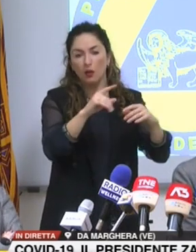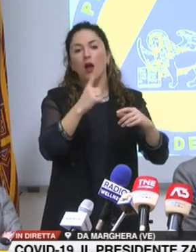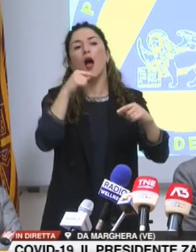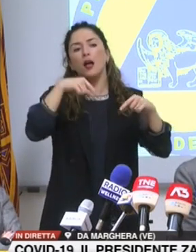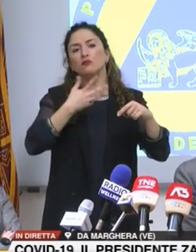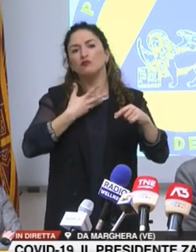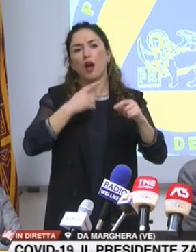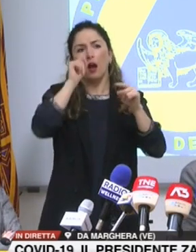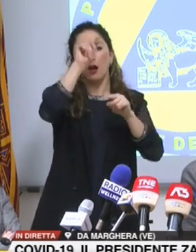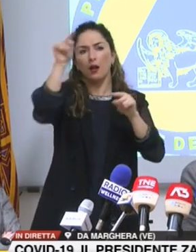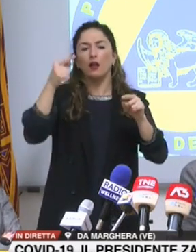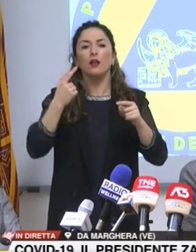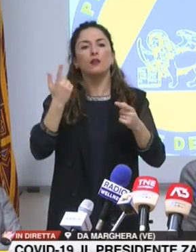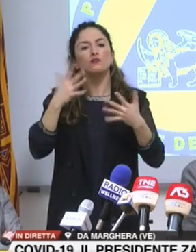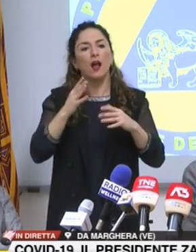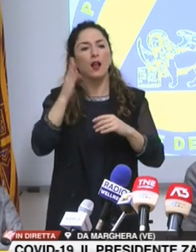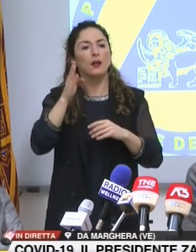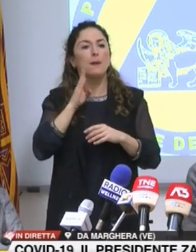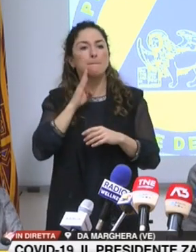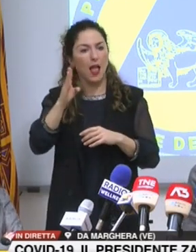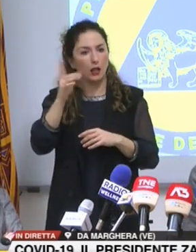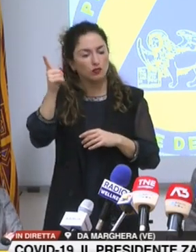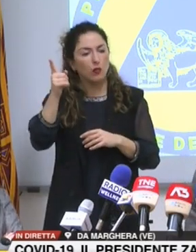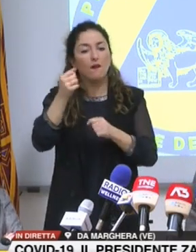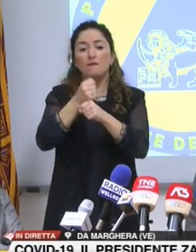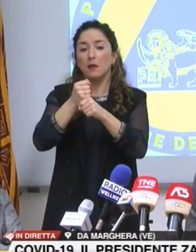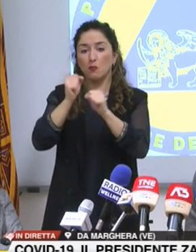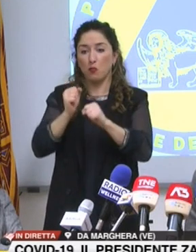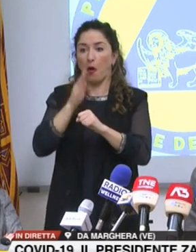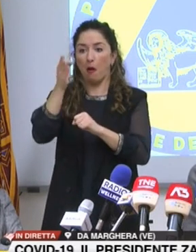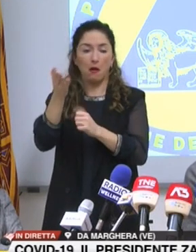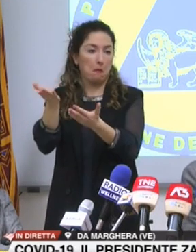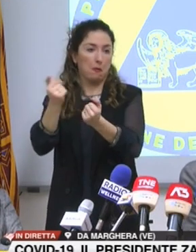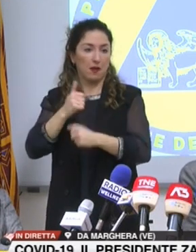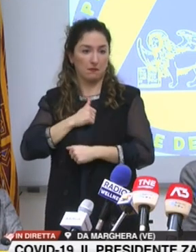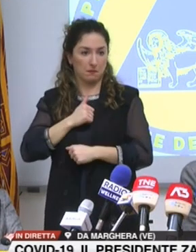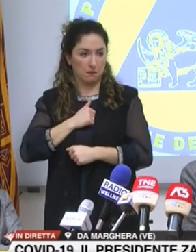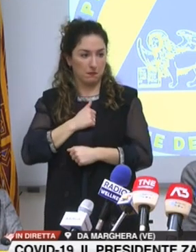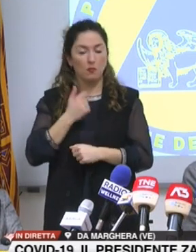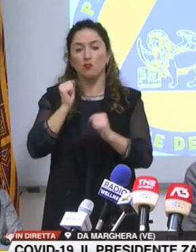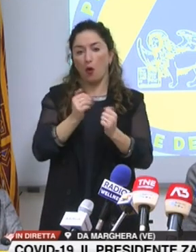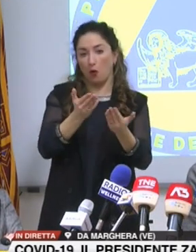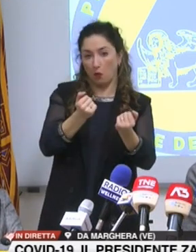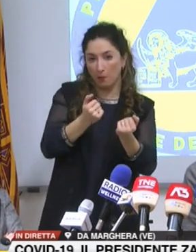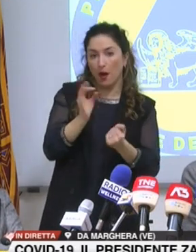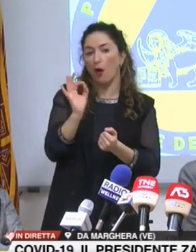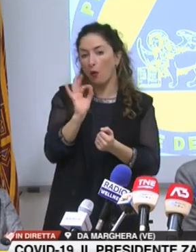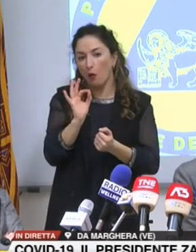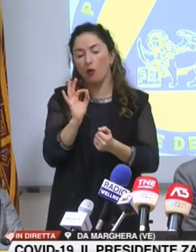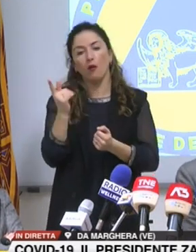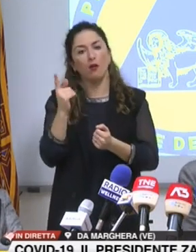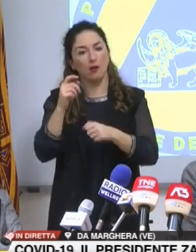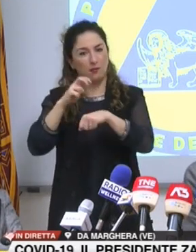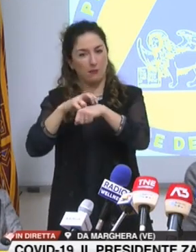in giro per il mondo. Cioè, voi andate in Belgio, andate in farmacia, vi comprate il fai da te, potete pagarlo oppure con la